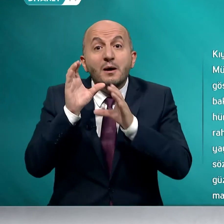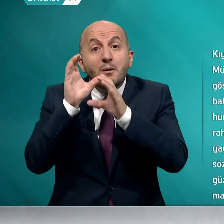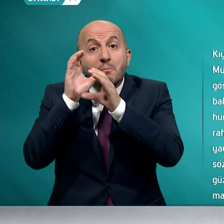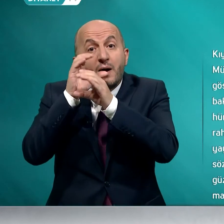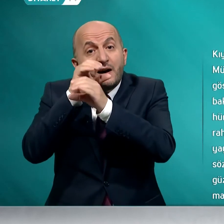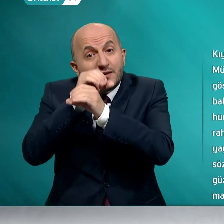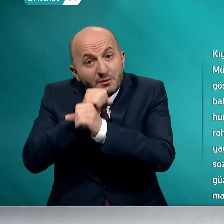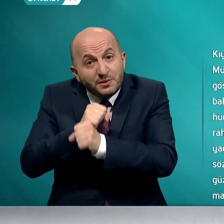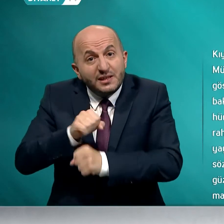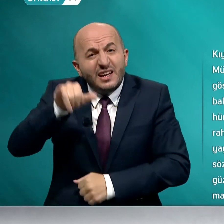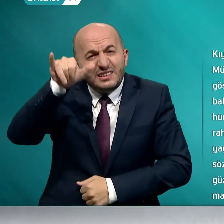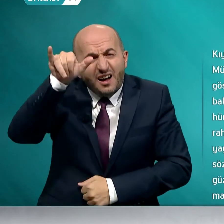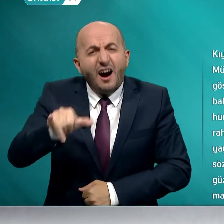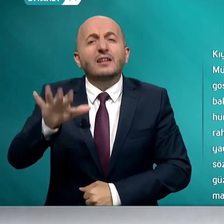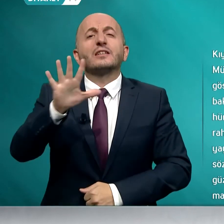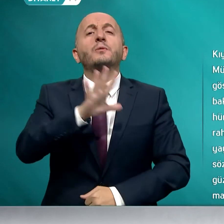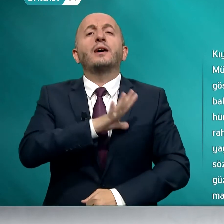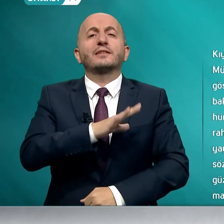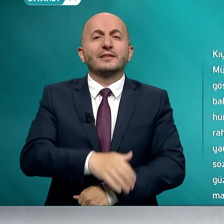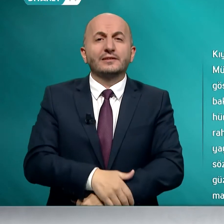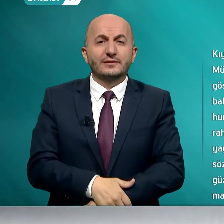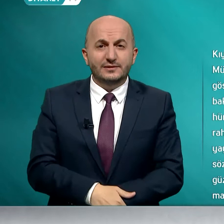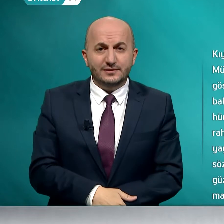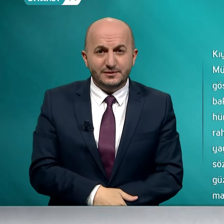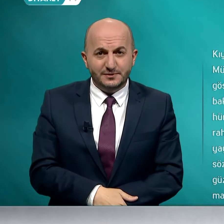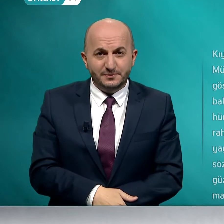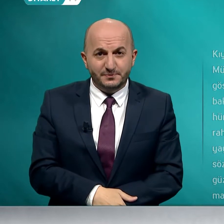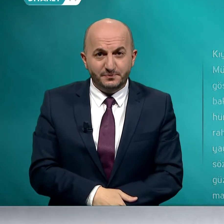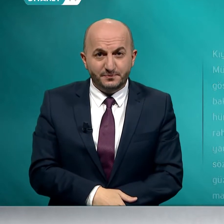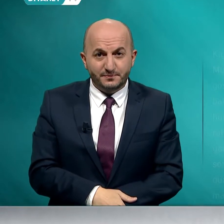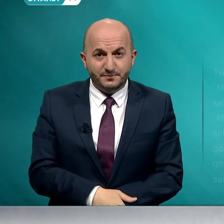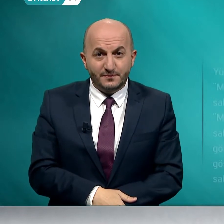insanın mahremiyet hakkı vardır.